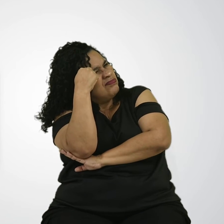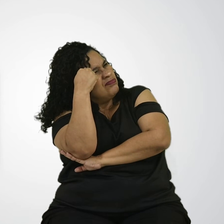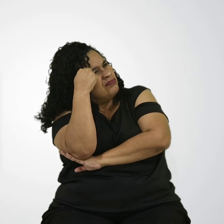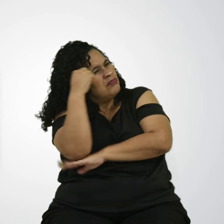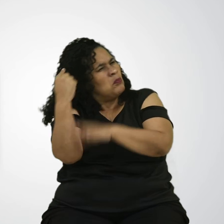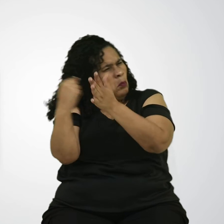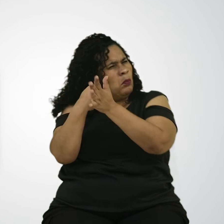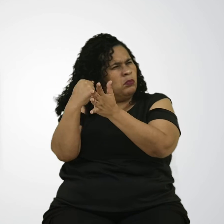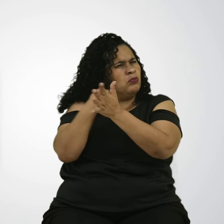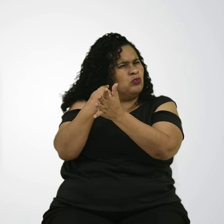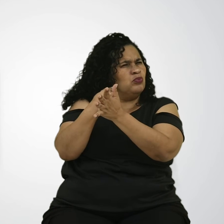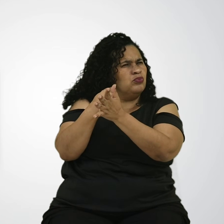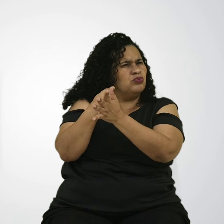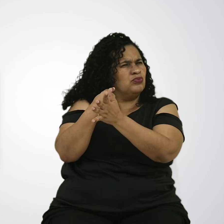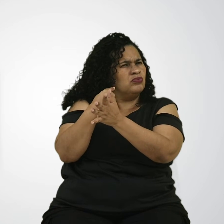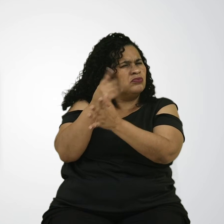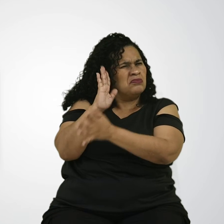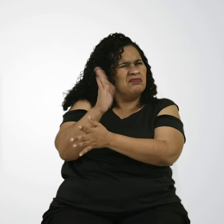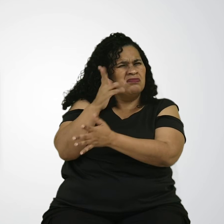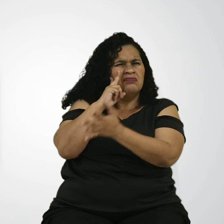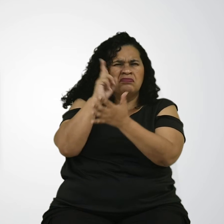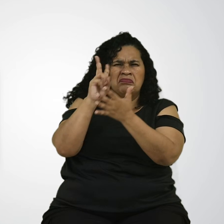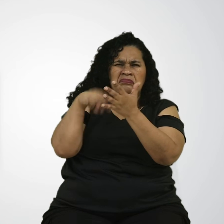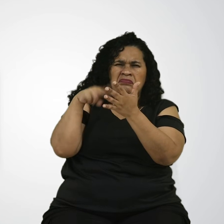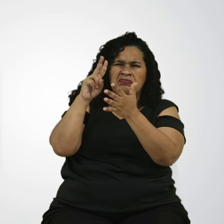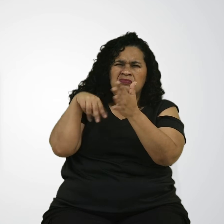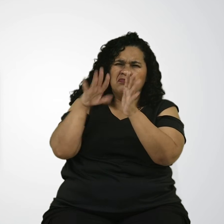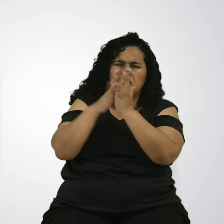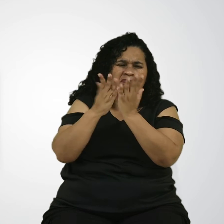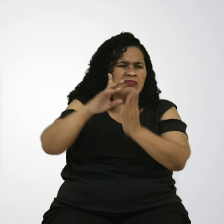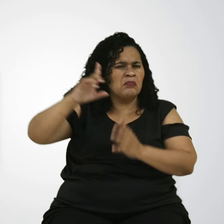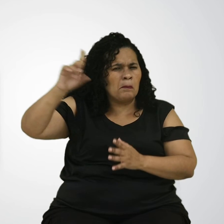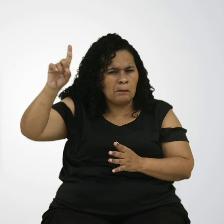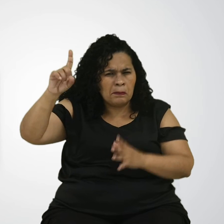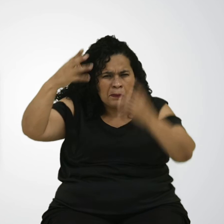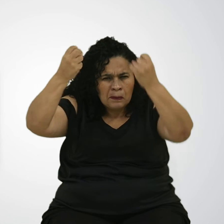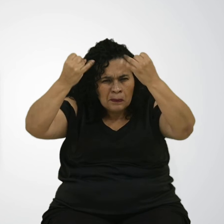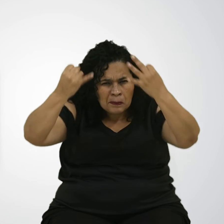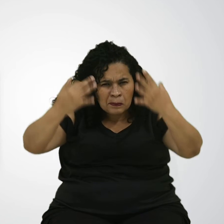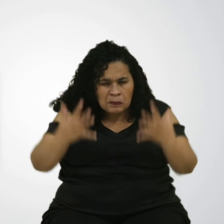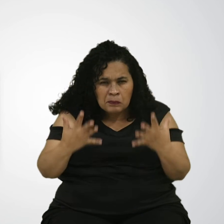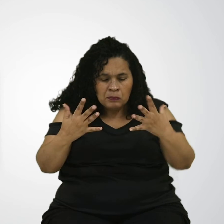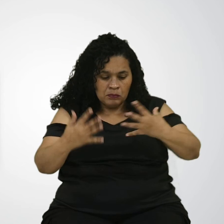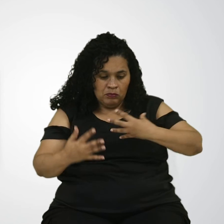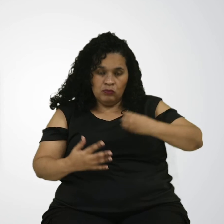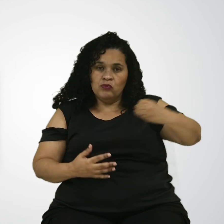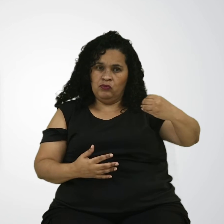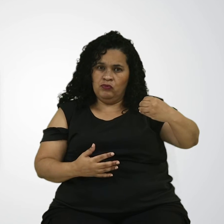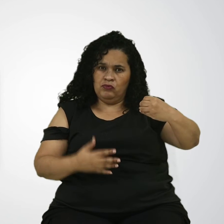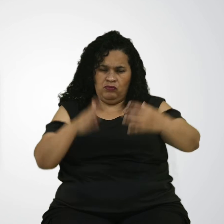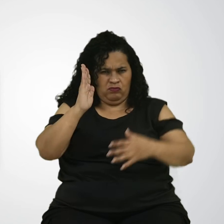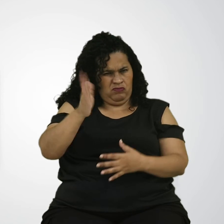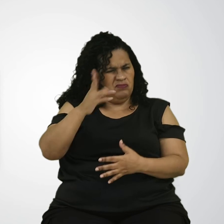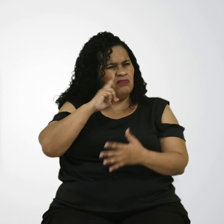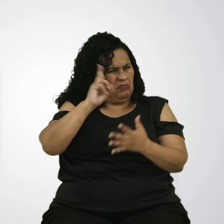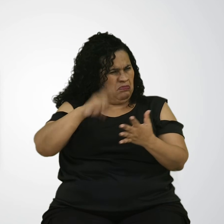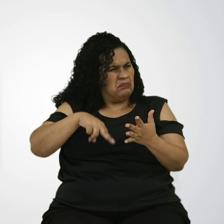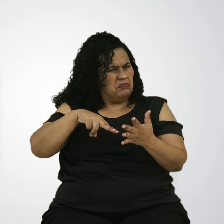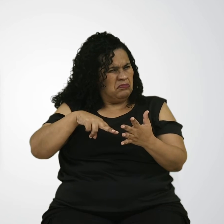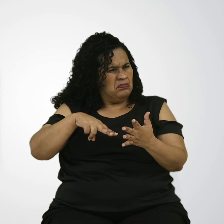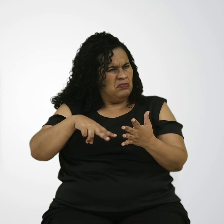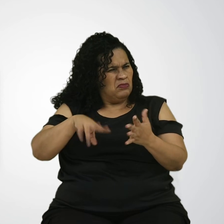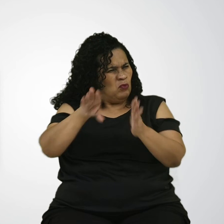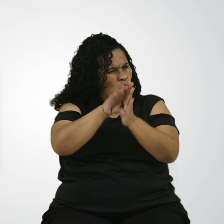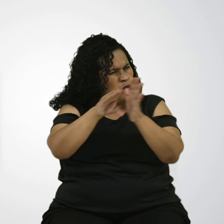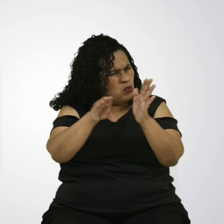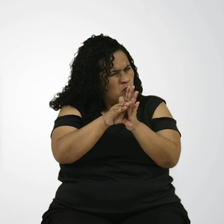assim, será que eles já leram tudo que a Bíblia fala sobre filhos? Será que já leu, né, Efésios,